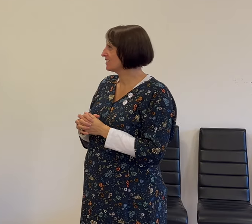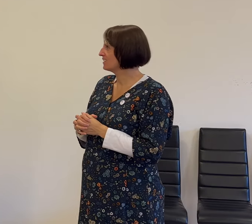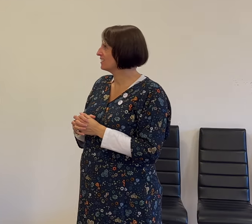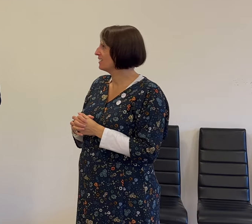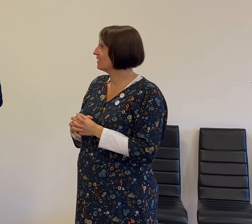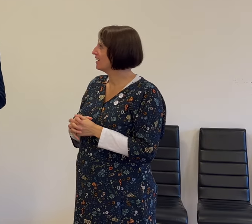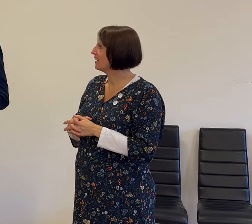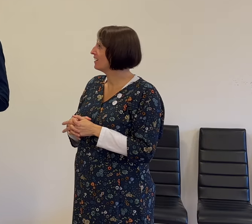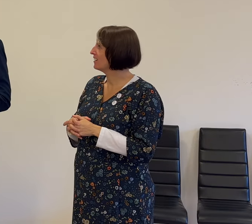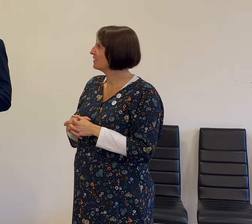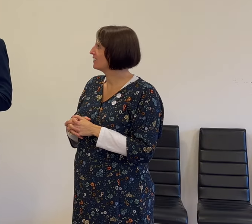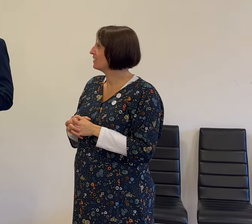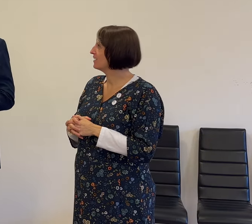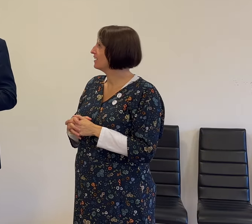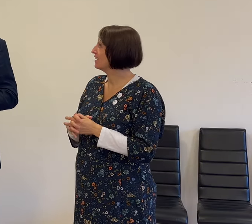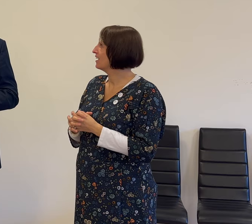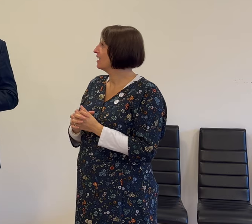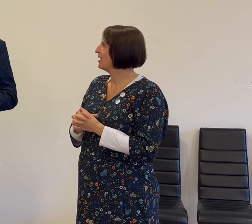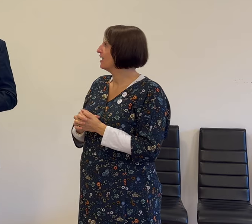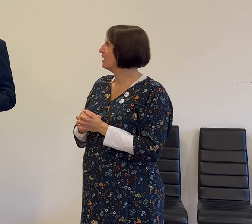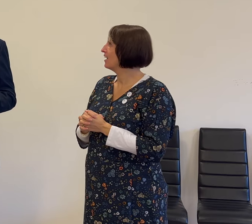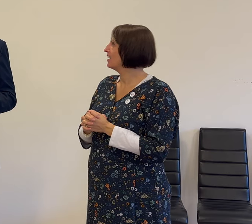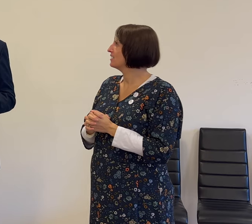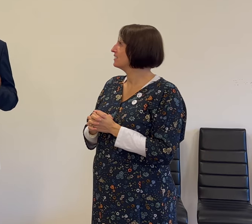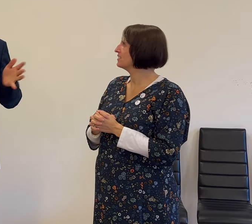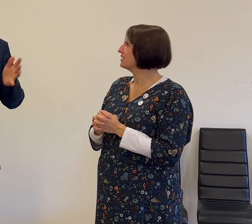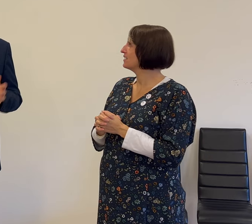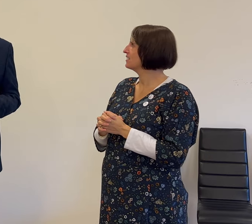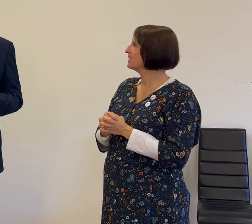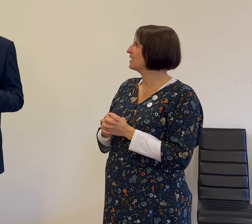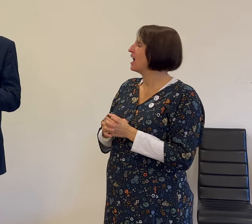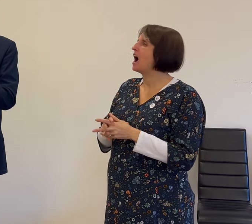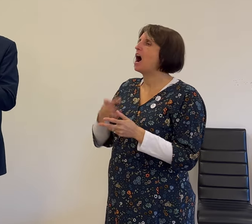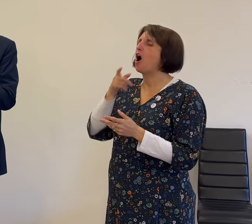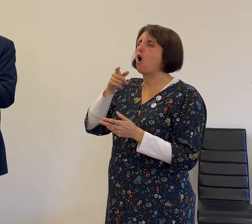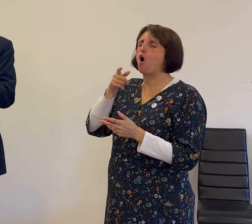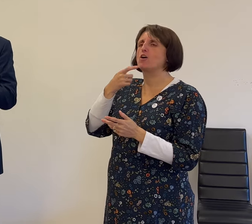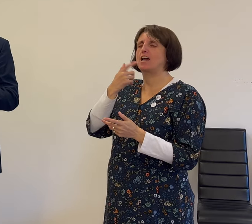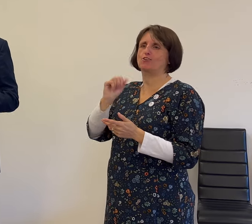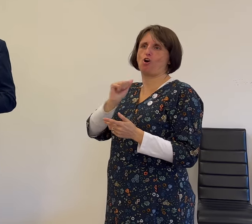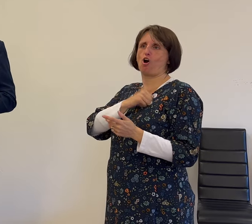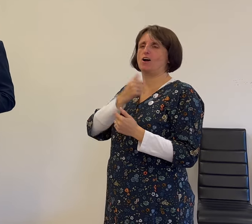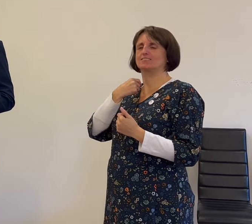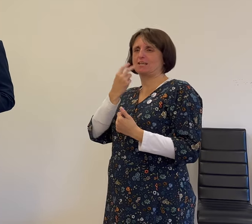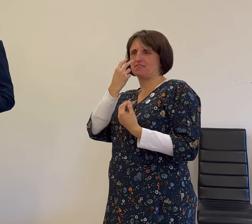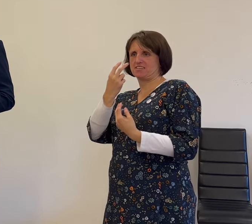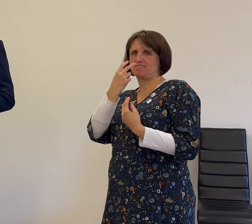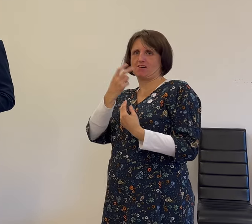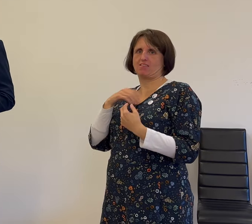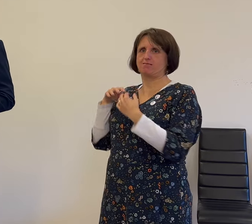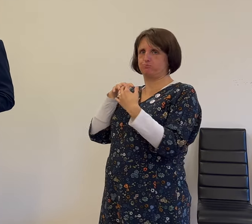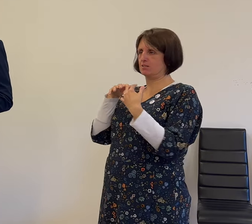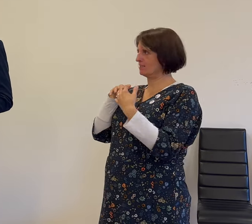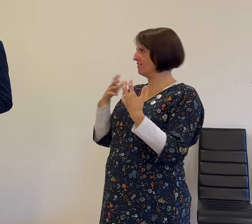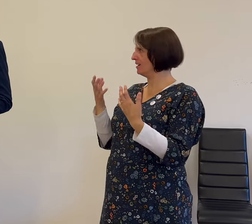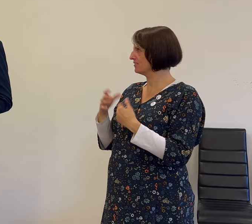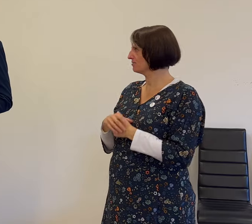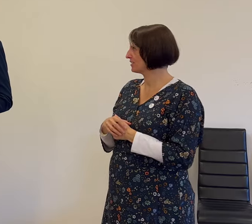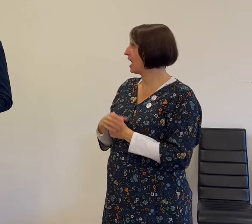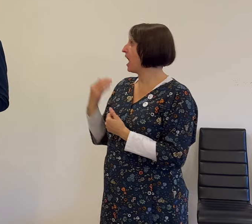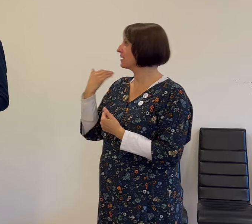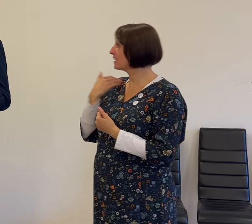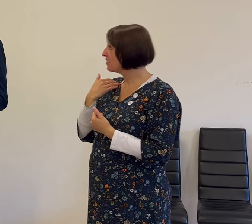drobná logická úvaha tam je, že jo, že někdo se chce dívat na bitvu a nemusí se do ní pouštět. Ale